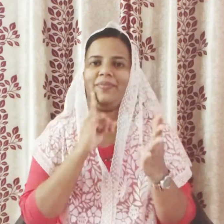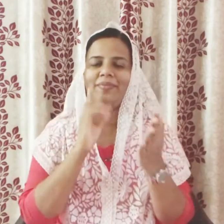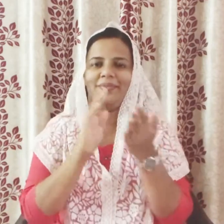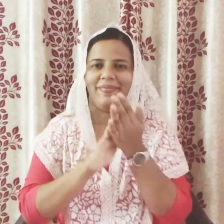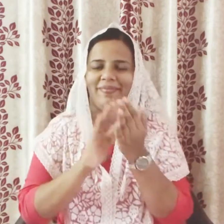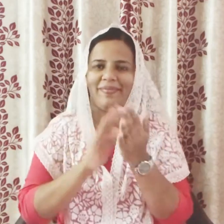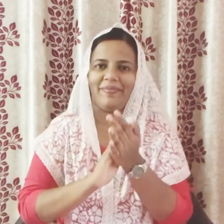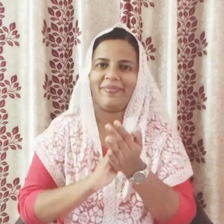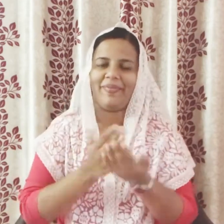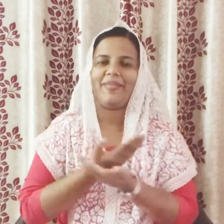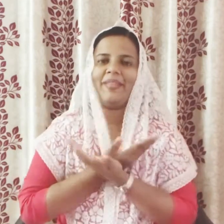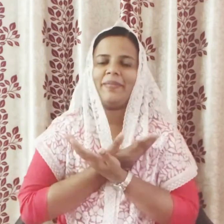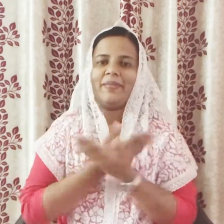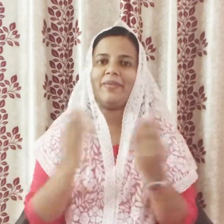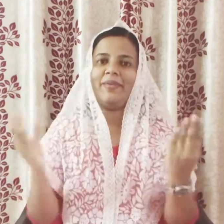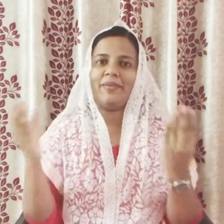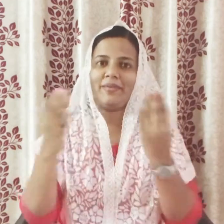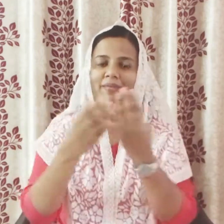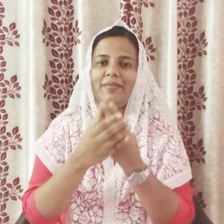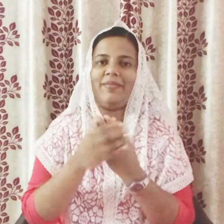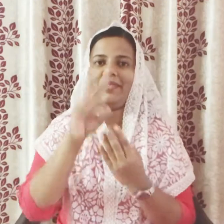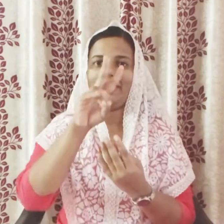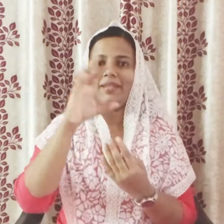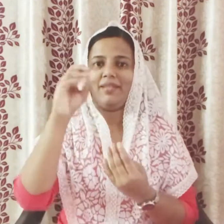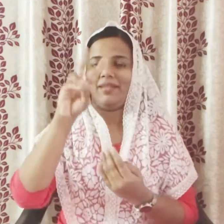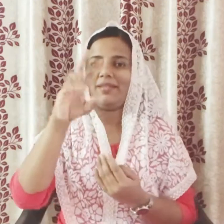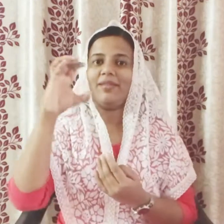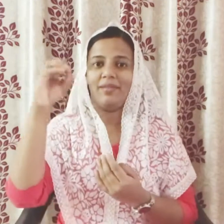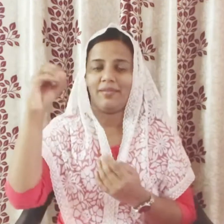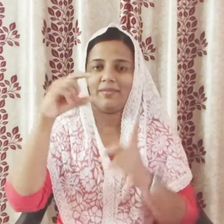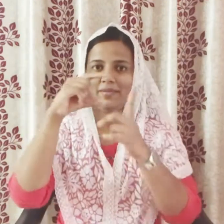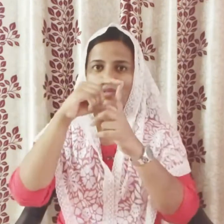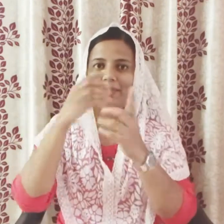പ്രഭാതത്തിൽ വാഴ്ത്തപ്പെടുമാറാകട്ടെ. പ്രിയപ്പെട്ട ദൈവമക്കളെ, നമുക്ക് ഒരുമിച്ച്